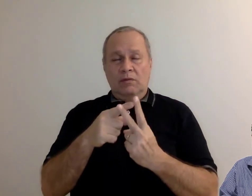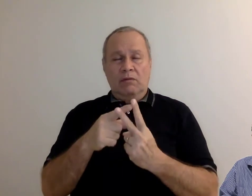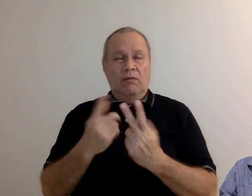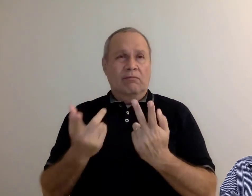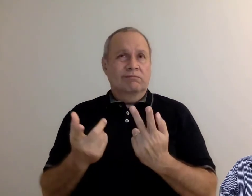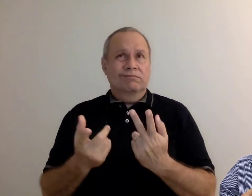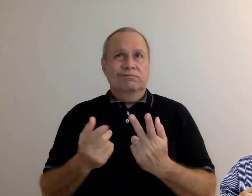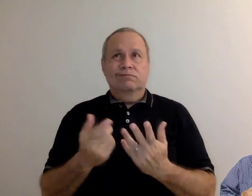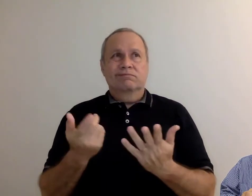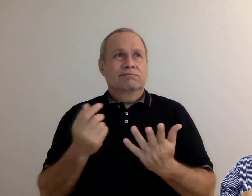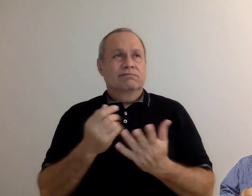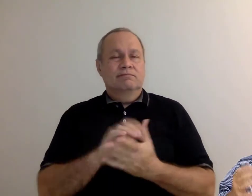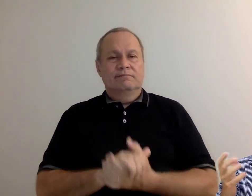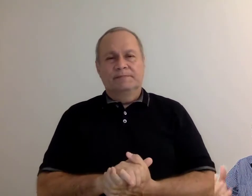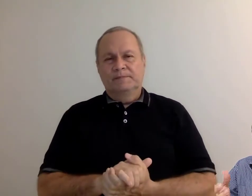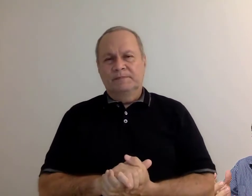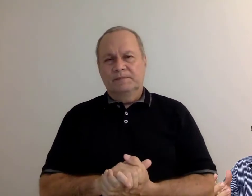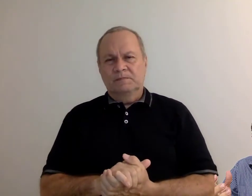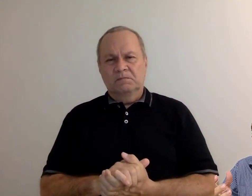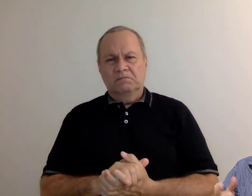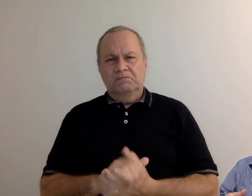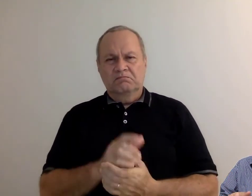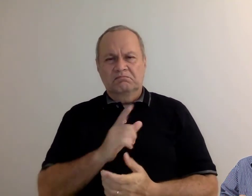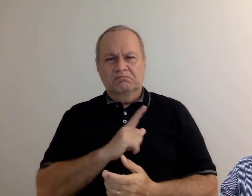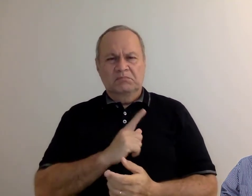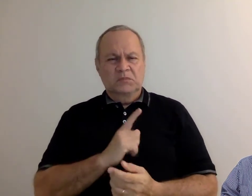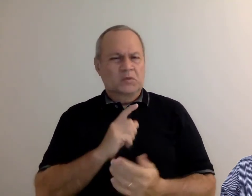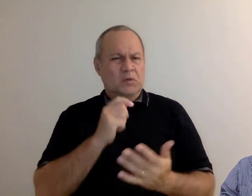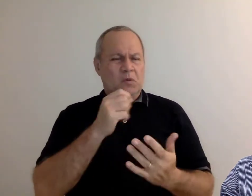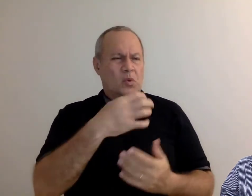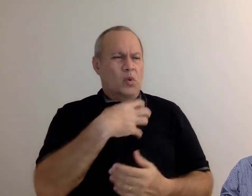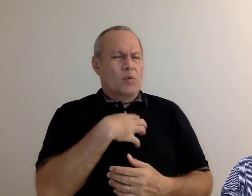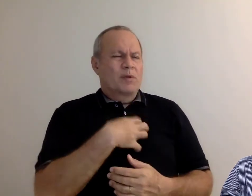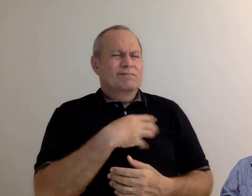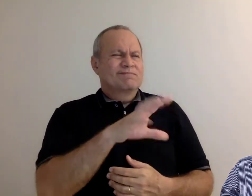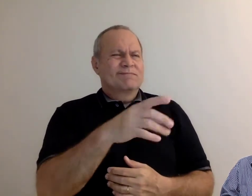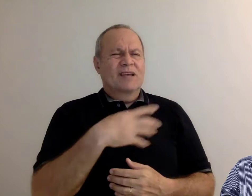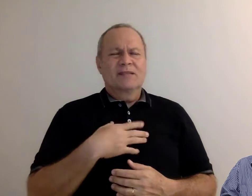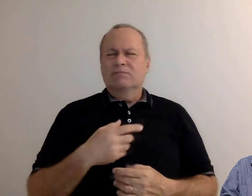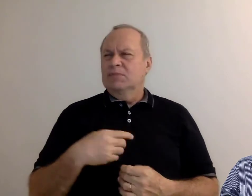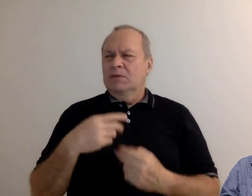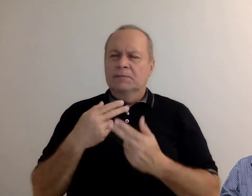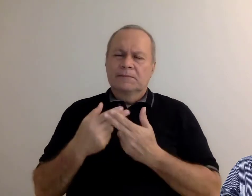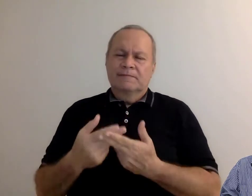parábola. Um incompassivo e o outro compassivo.